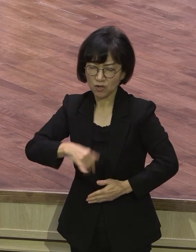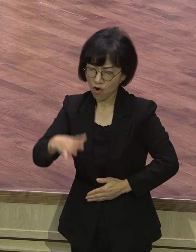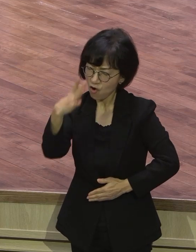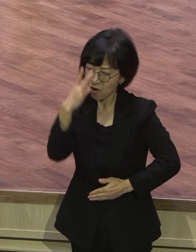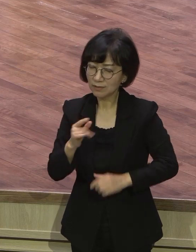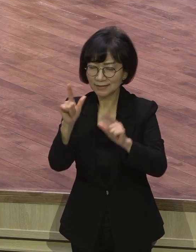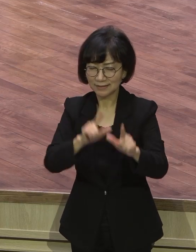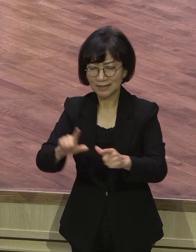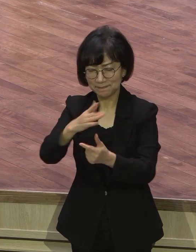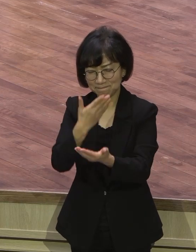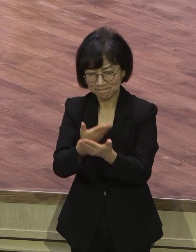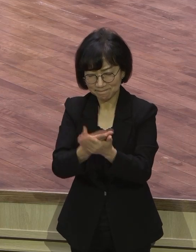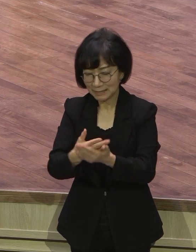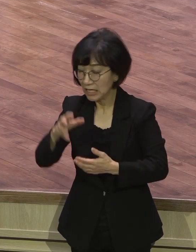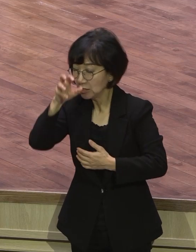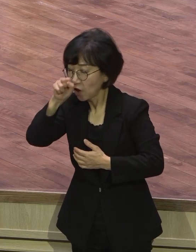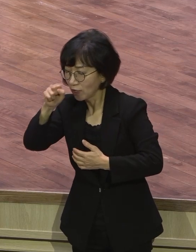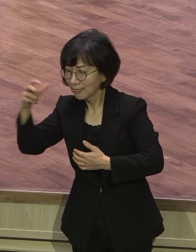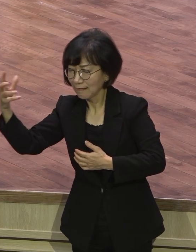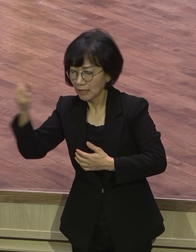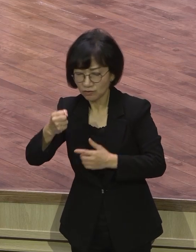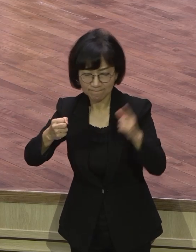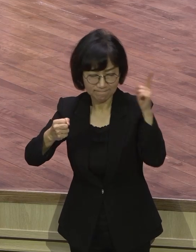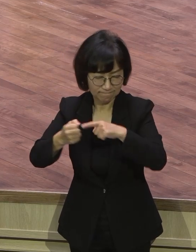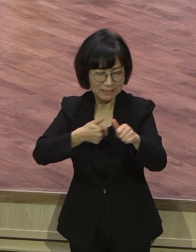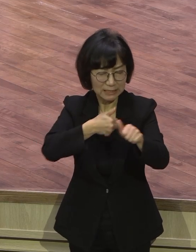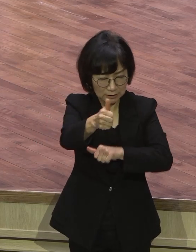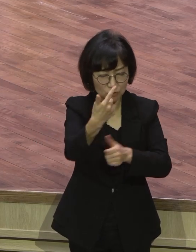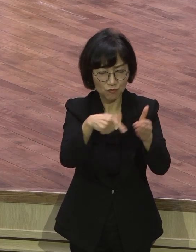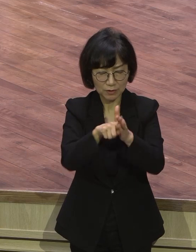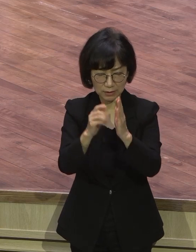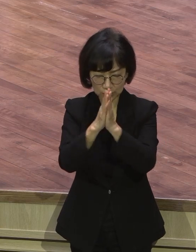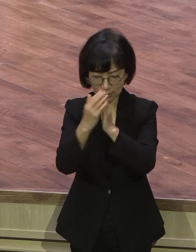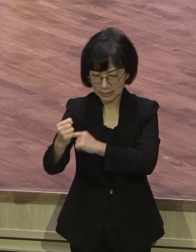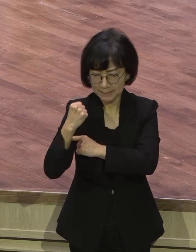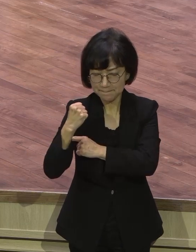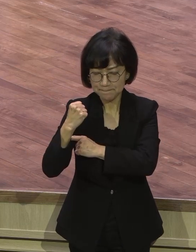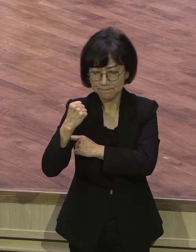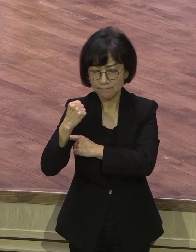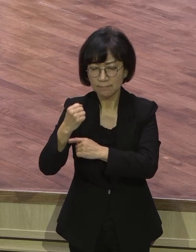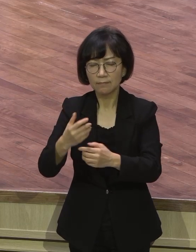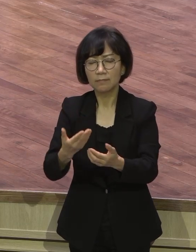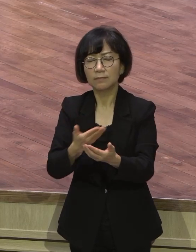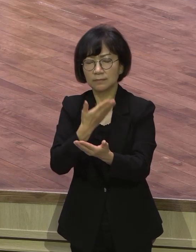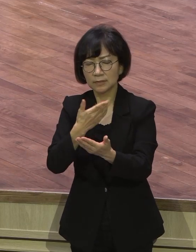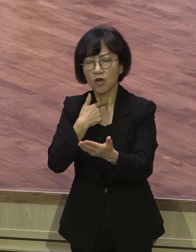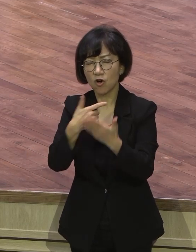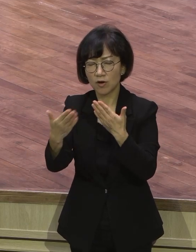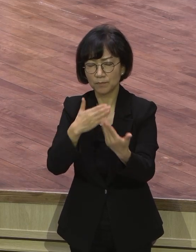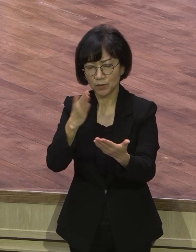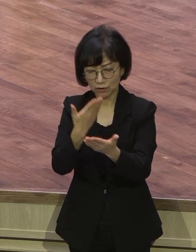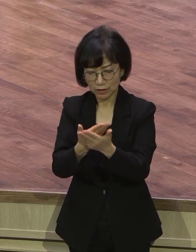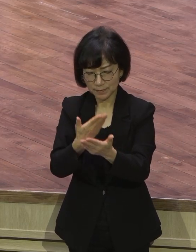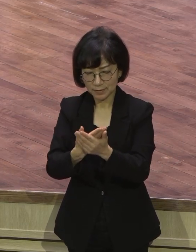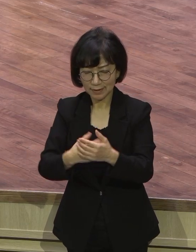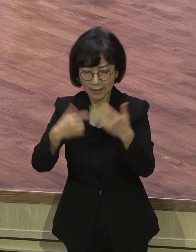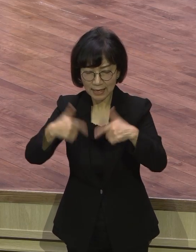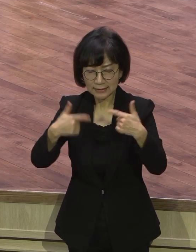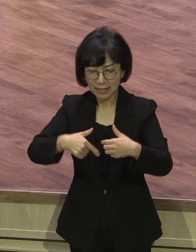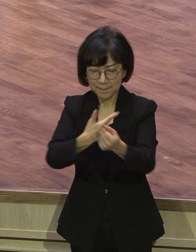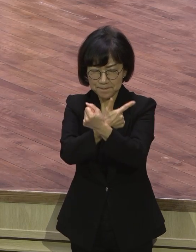선으로 악을 이길수록 기도의 능력을 처음 켜야 주옵사사 매 순간순간마다 갈라디아 2장